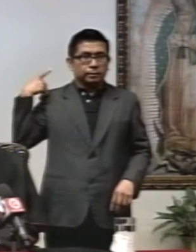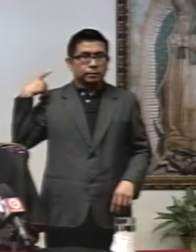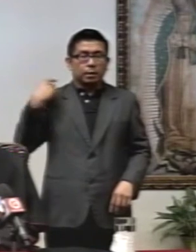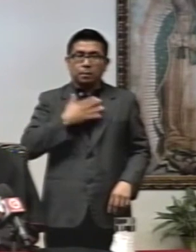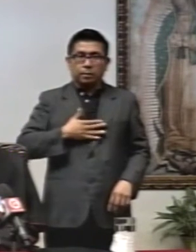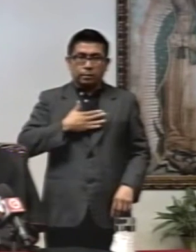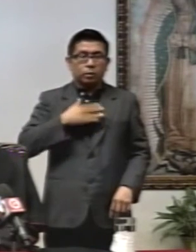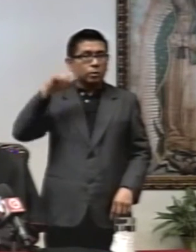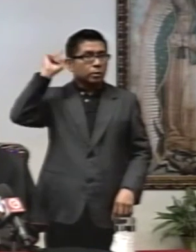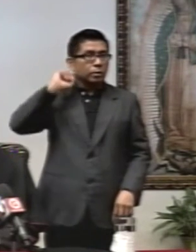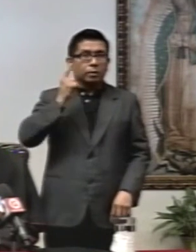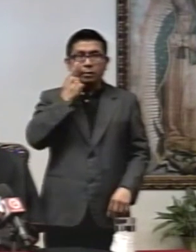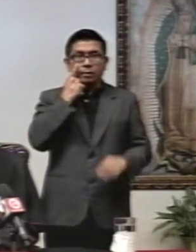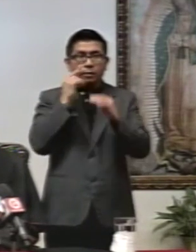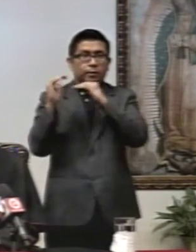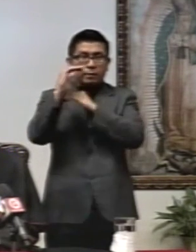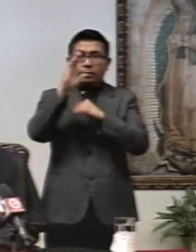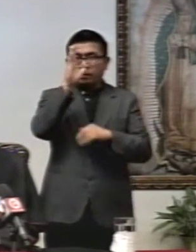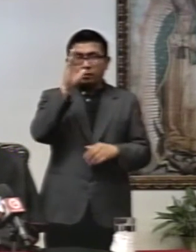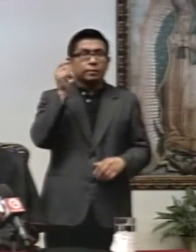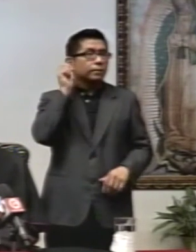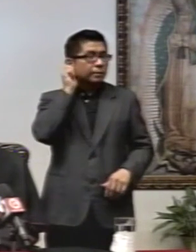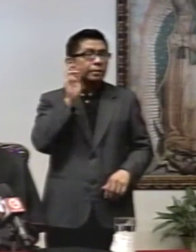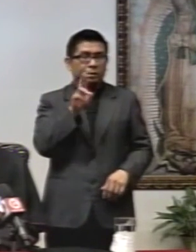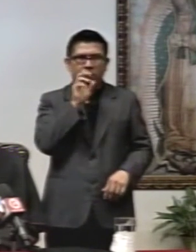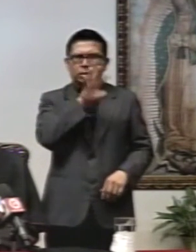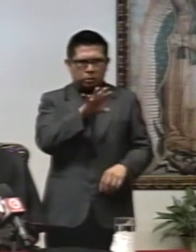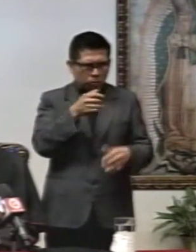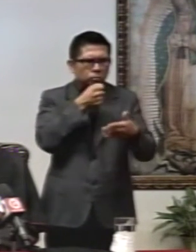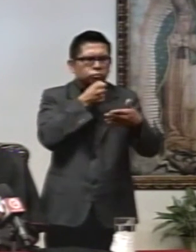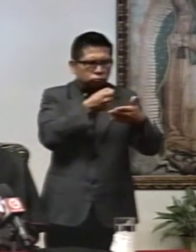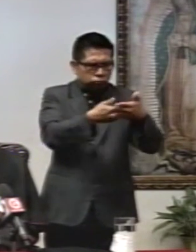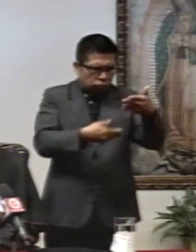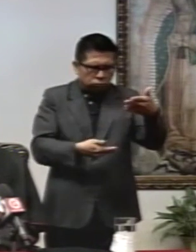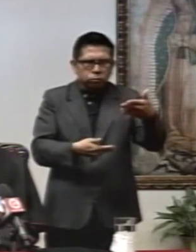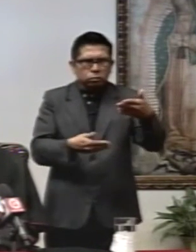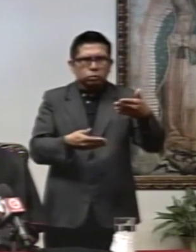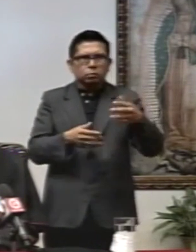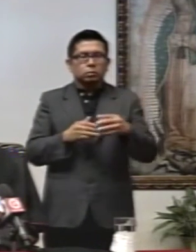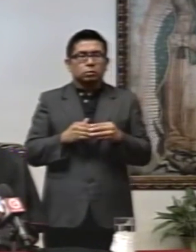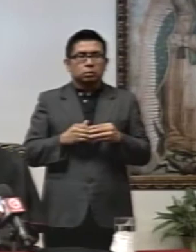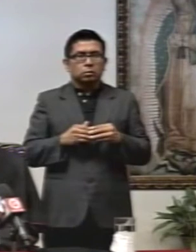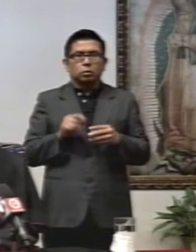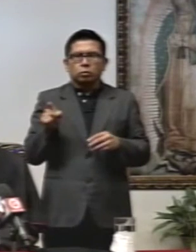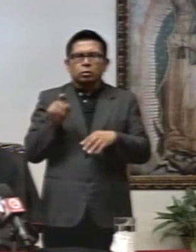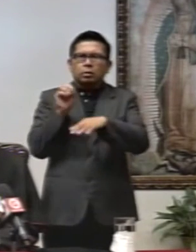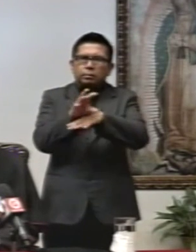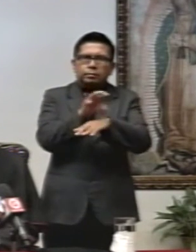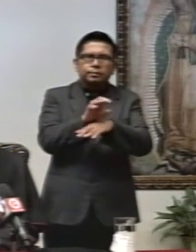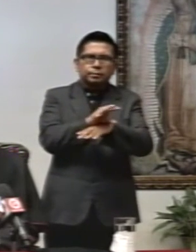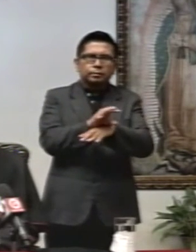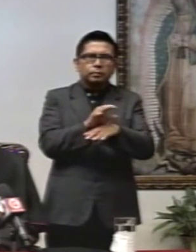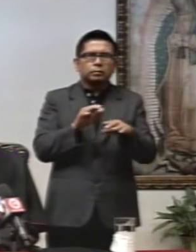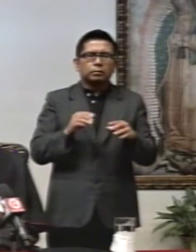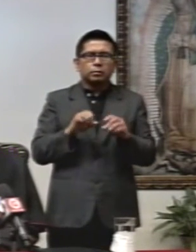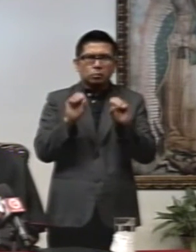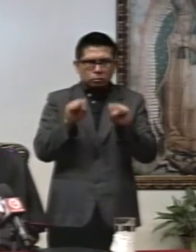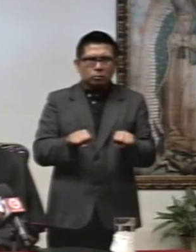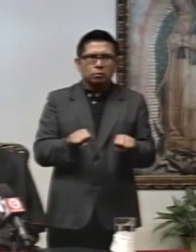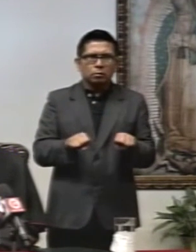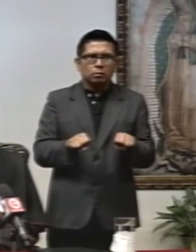el fiscal general de la República sí ha dicho que hay informes sobre eso. ¿Hace usted un llamado precisamente a que